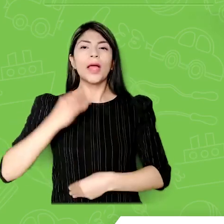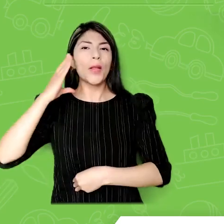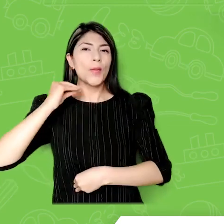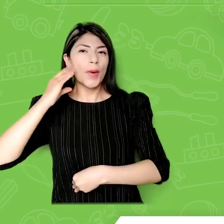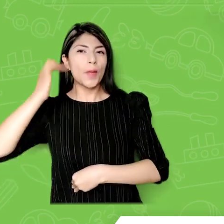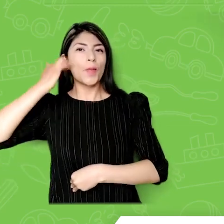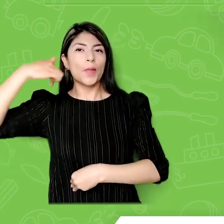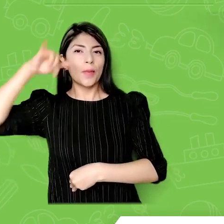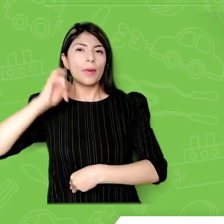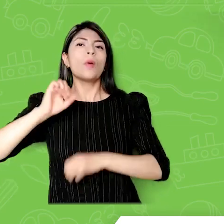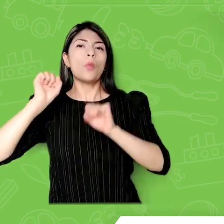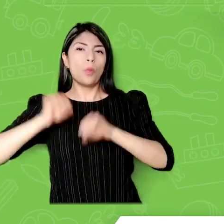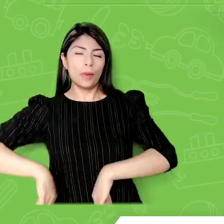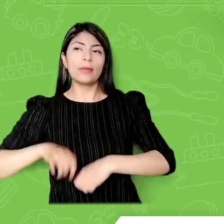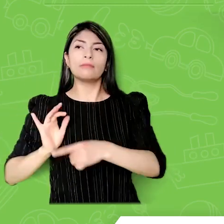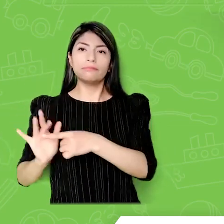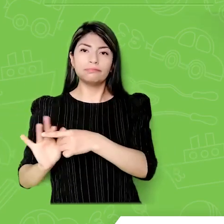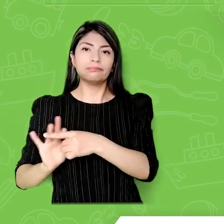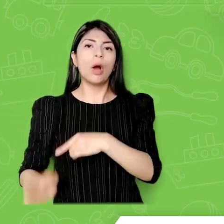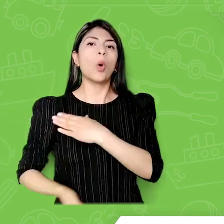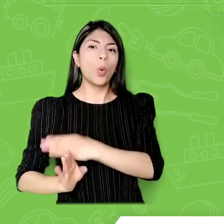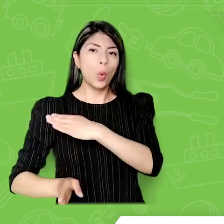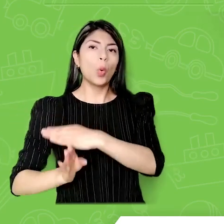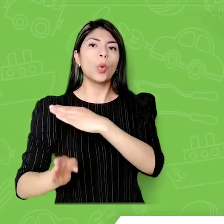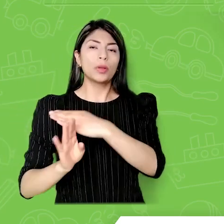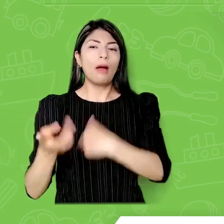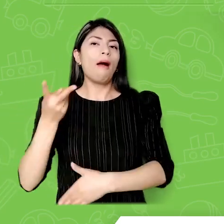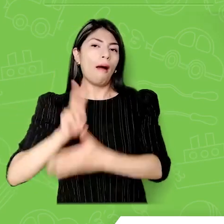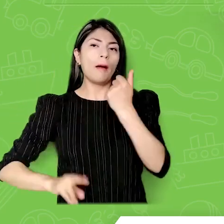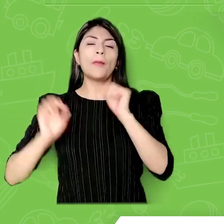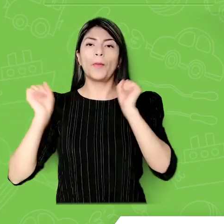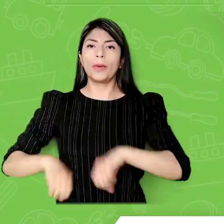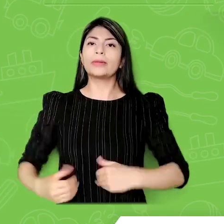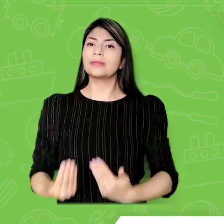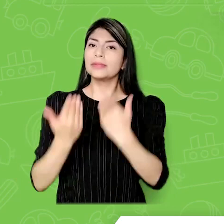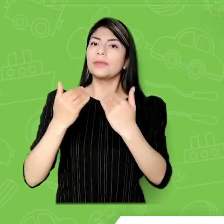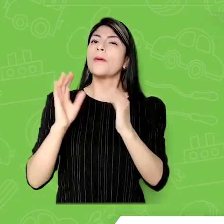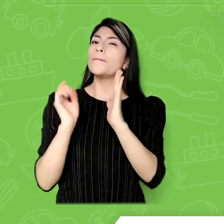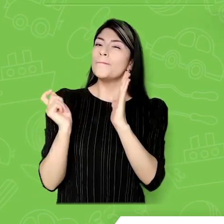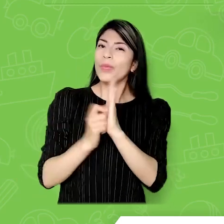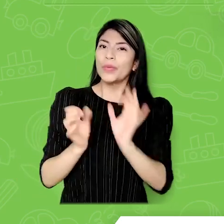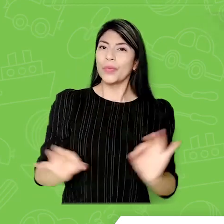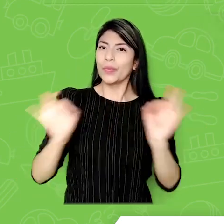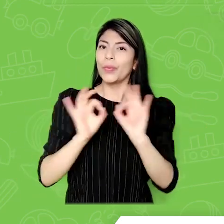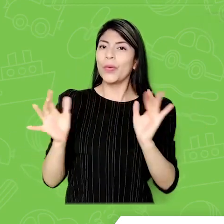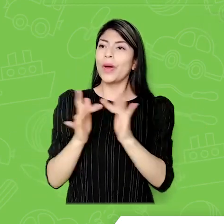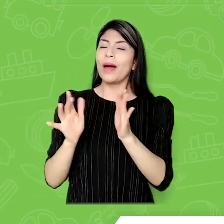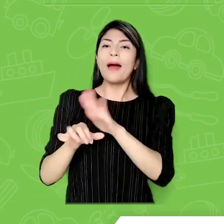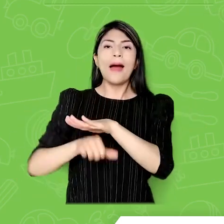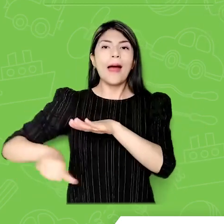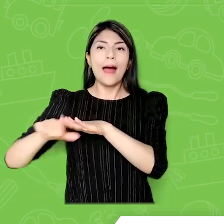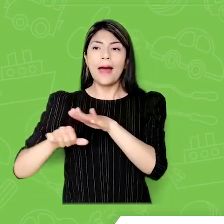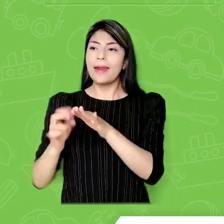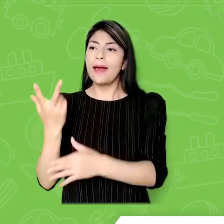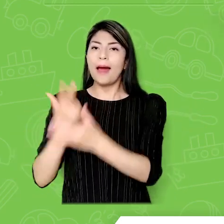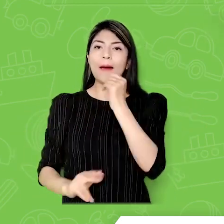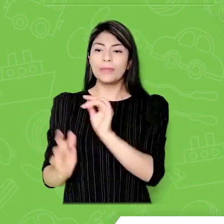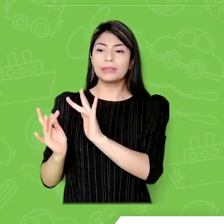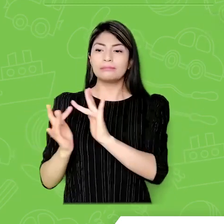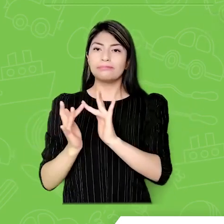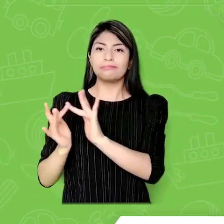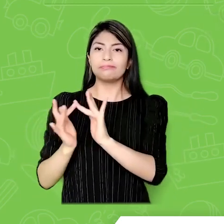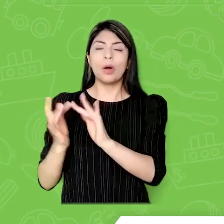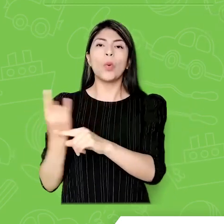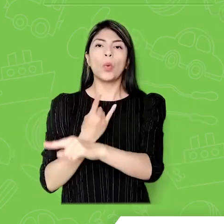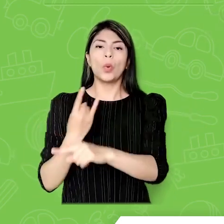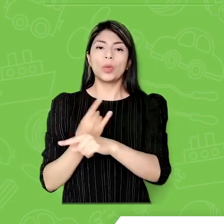en ejercicio de tales profesiones, siempre y cuando pertenezcan a la misma área del conocimiento. El artículo 1 del